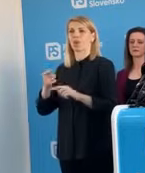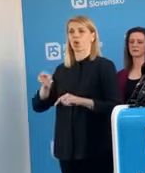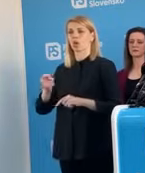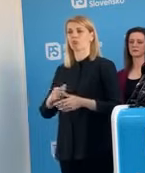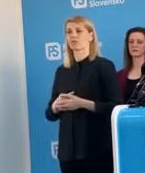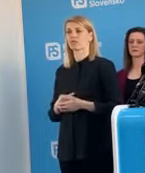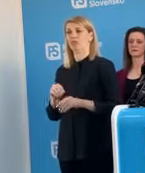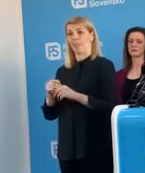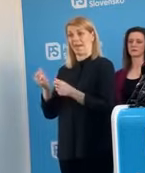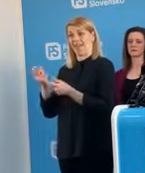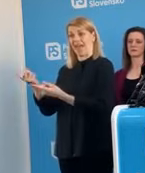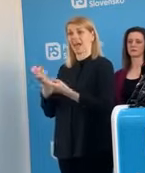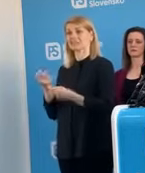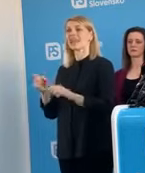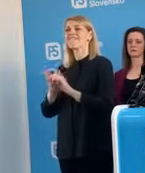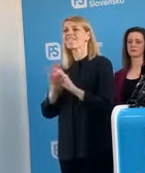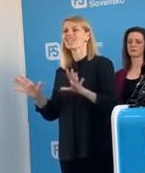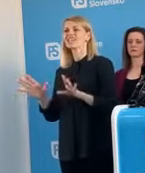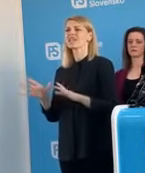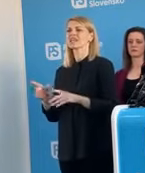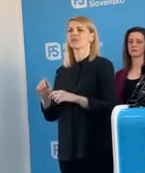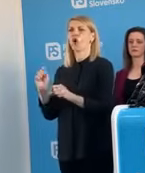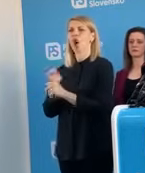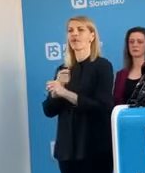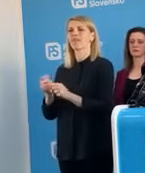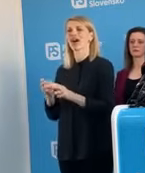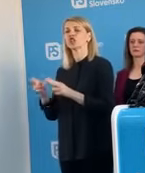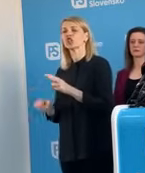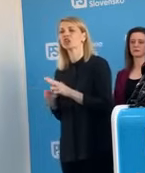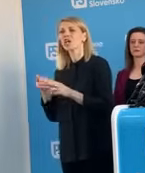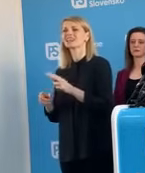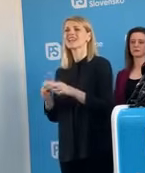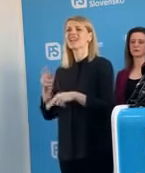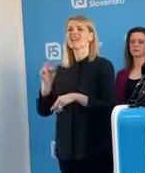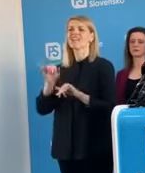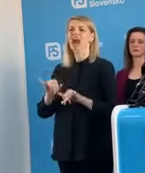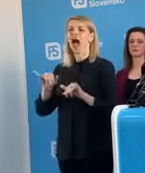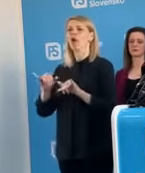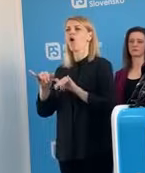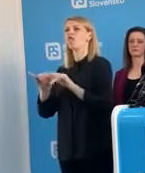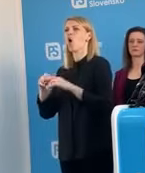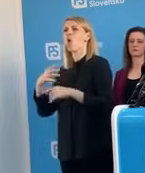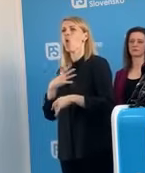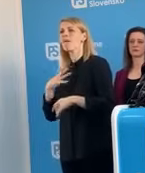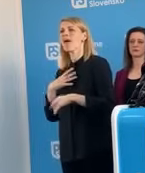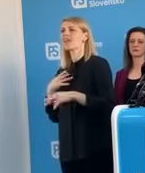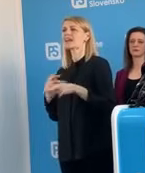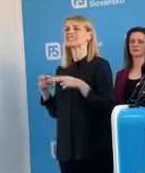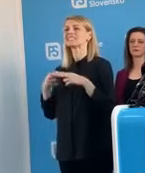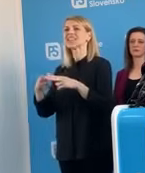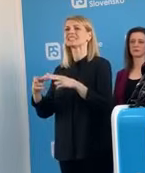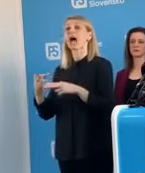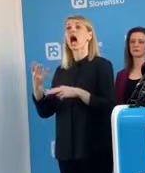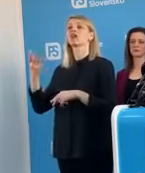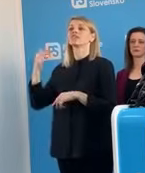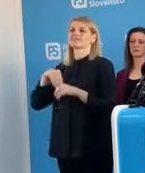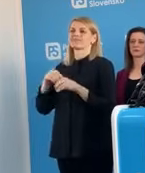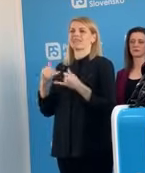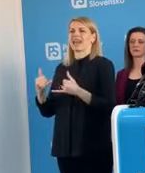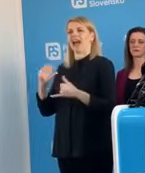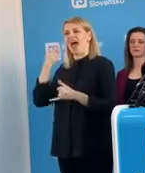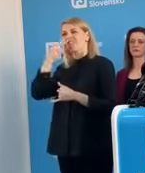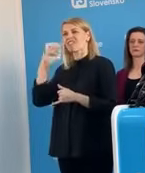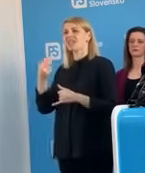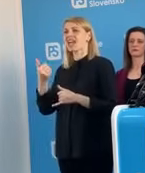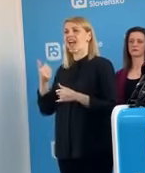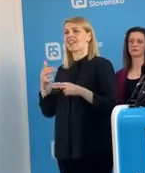železníc pri Novej Bani, pri Filiakove, pri Leviciach. Cesta z Humenného do Košíc a späť, to nebude 4 hodiny, respektíve